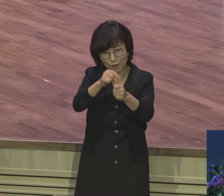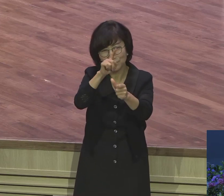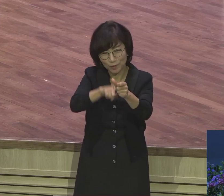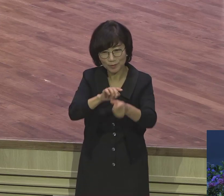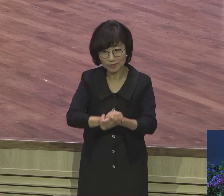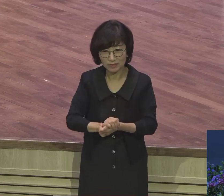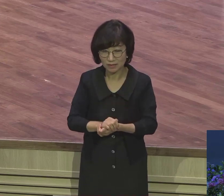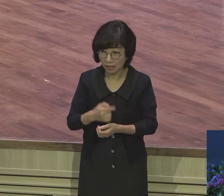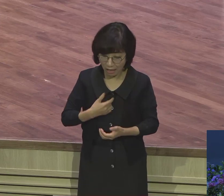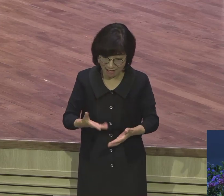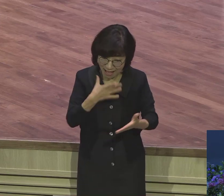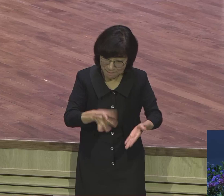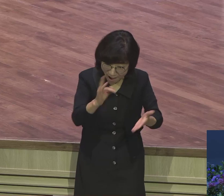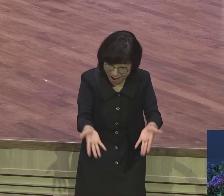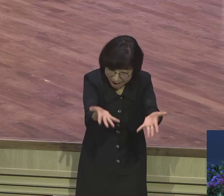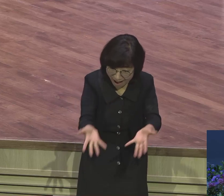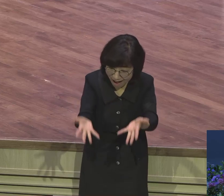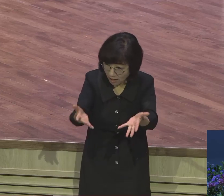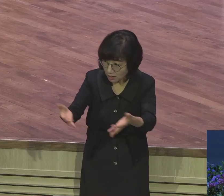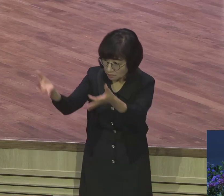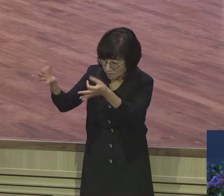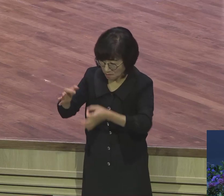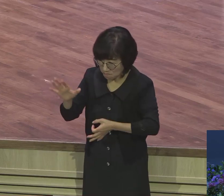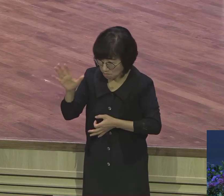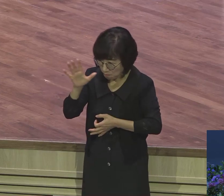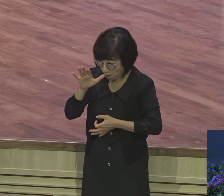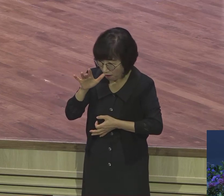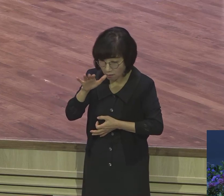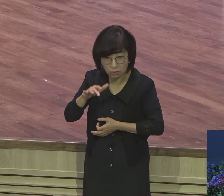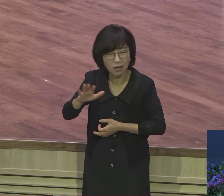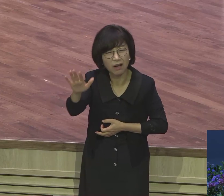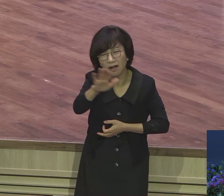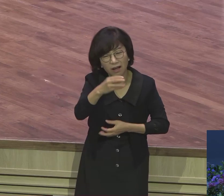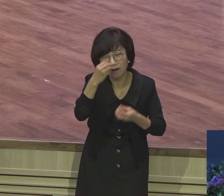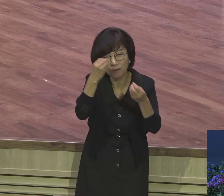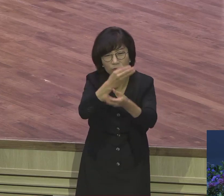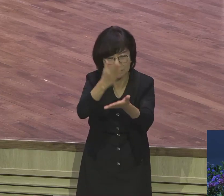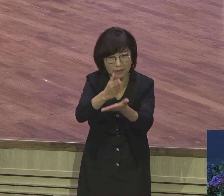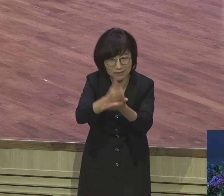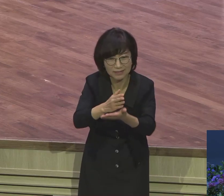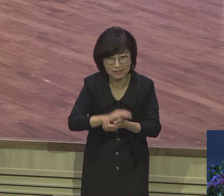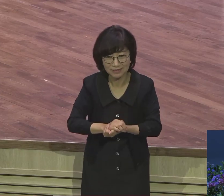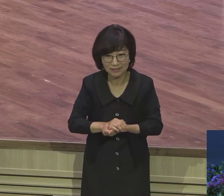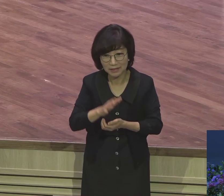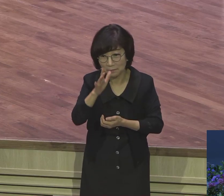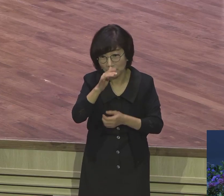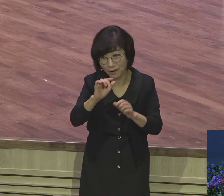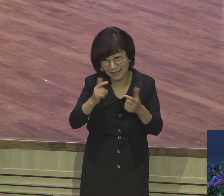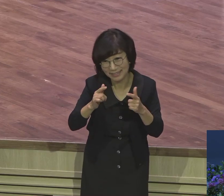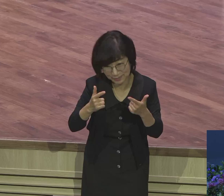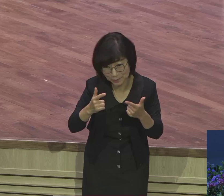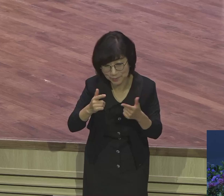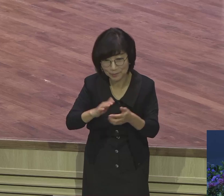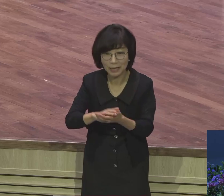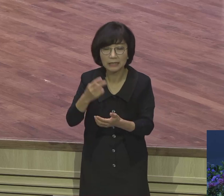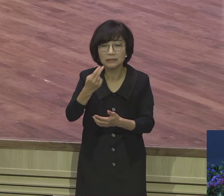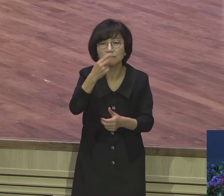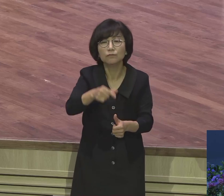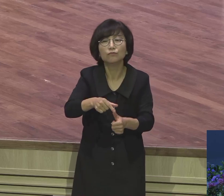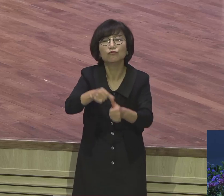같습니까? 생명 살리기 위함 우리는요 불신자와 관계 속에서 분명히 가져야 될 것이 바로 뭡니까?